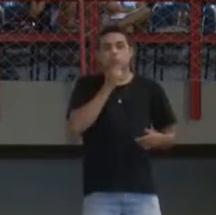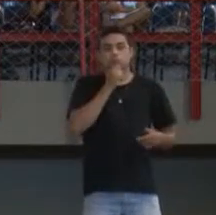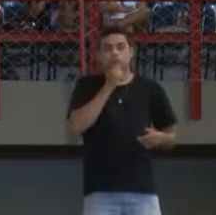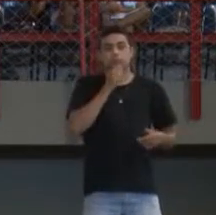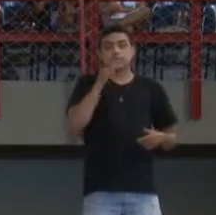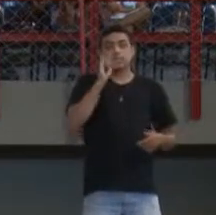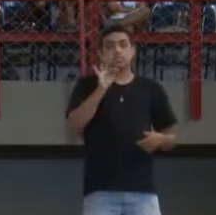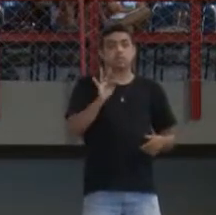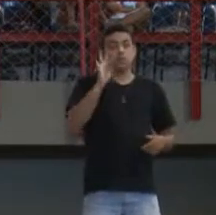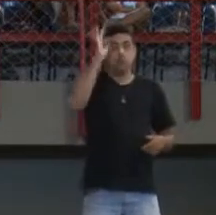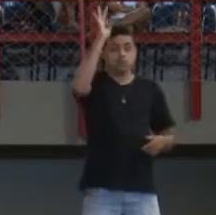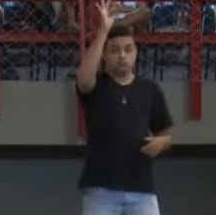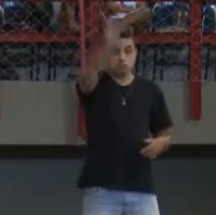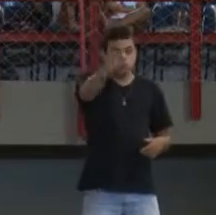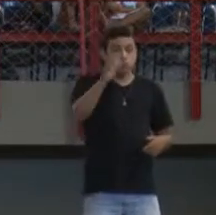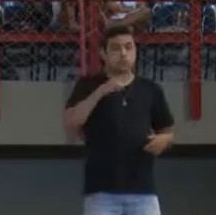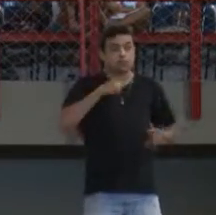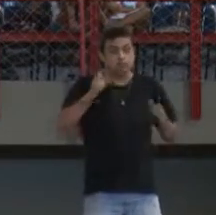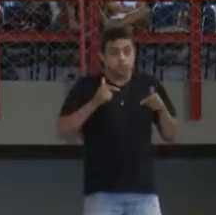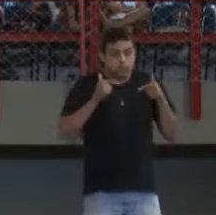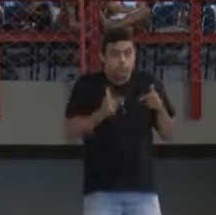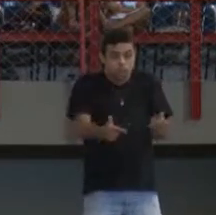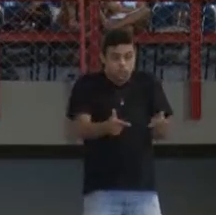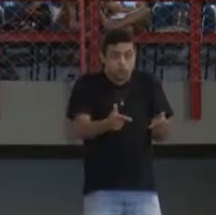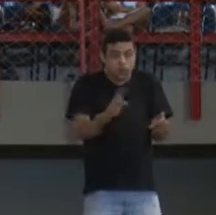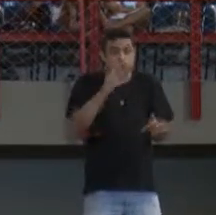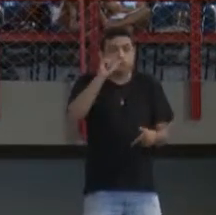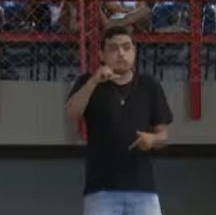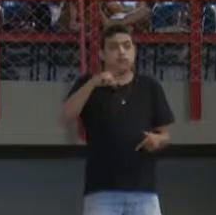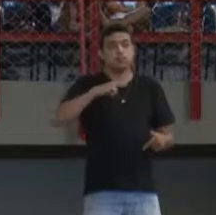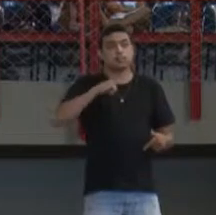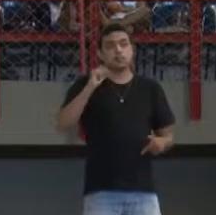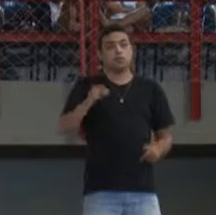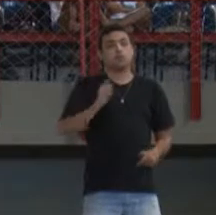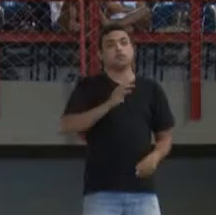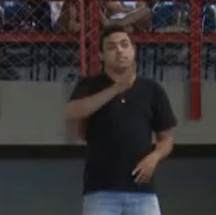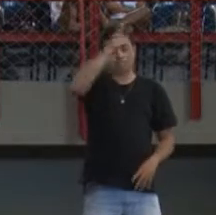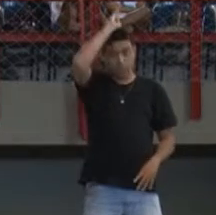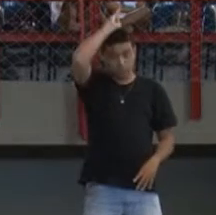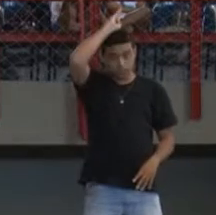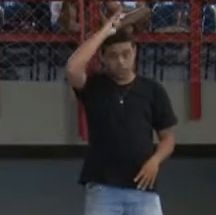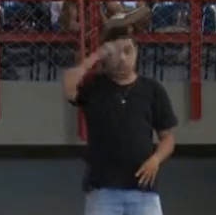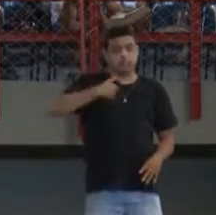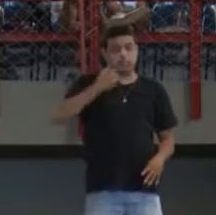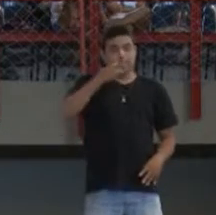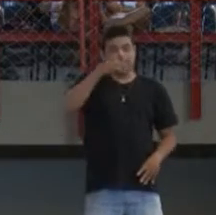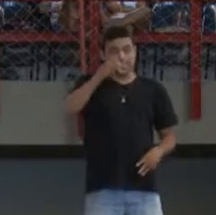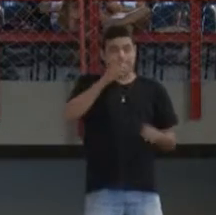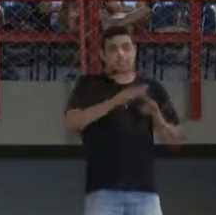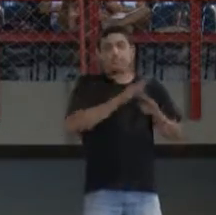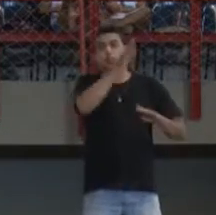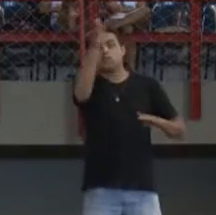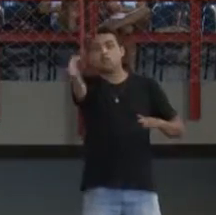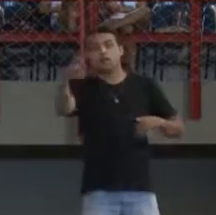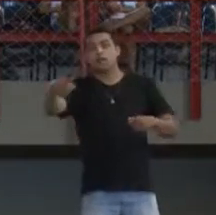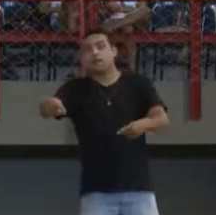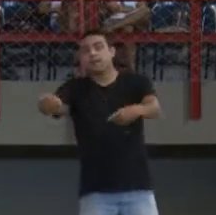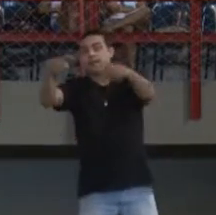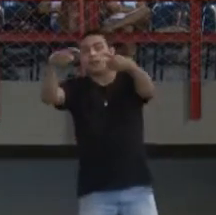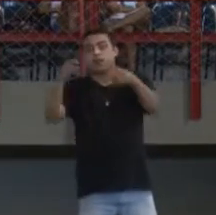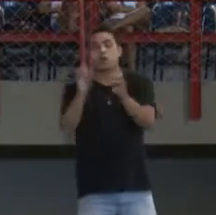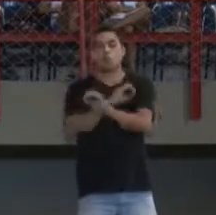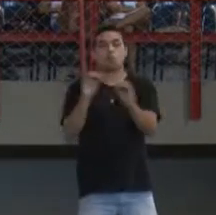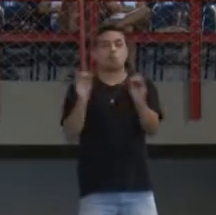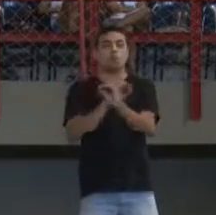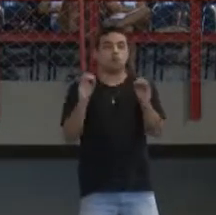Se você for um jovem sortudo, você vai ser um espartano que vai passar 30 anos sem ir para nenhuma